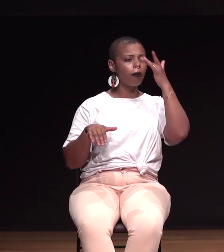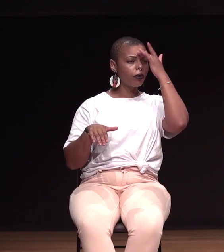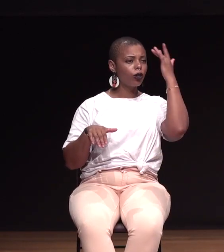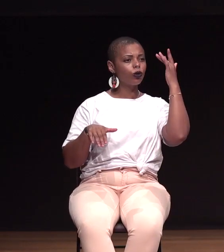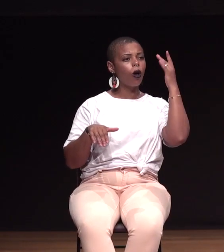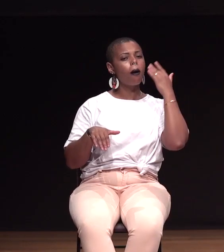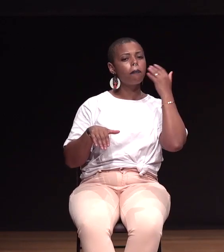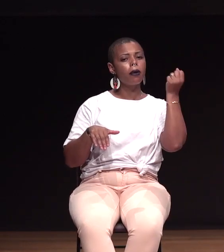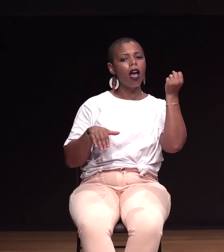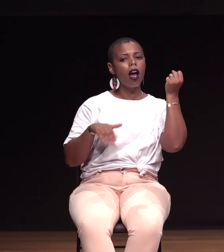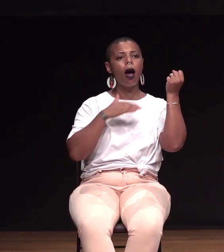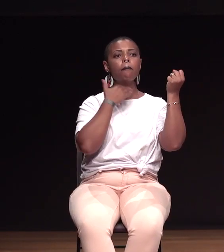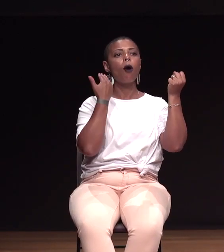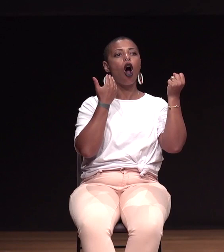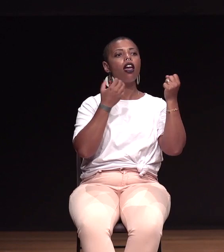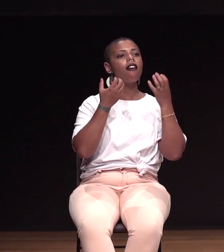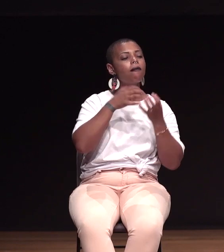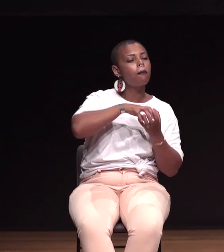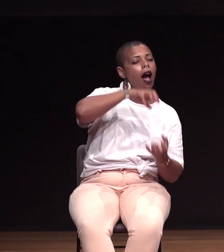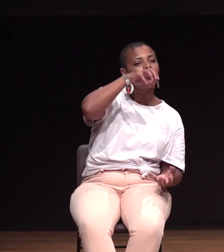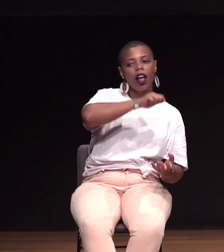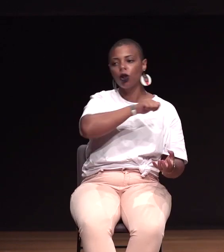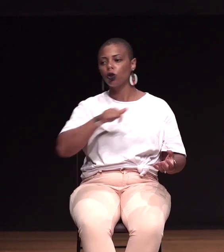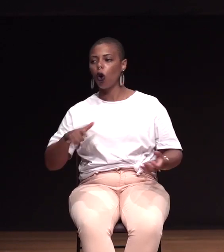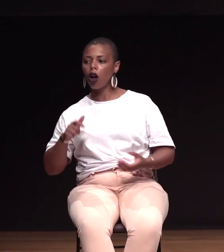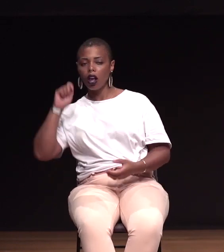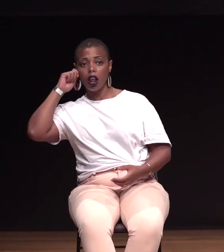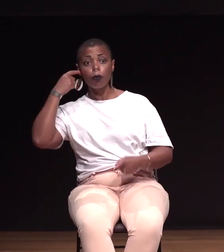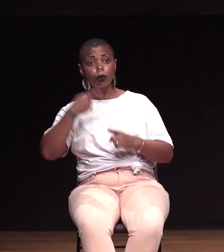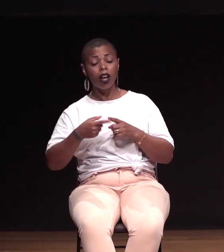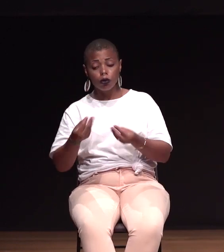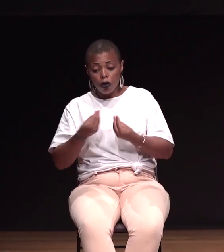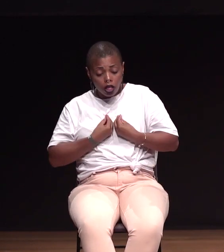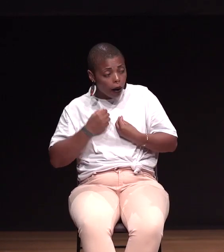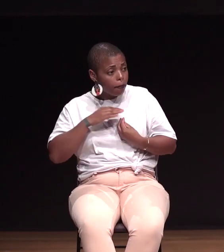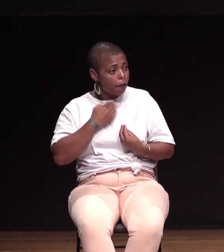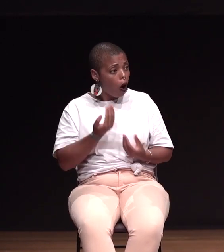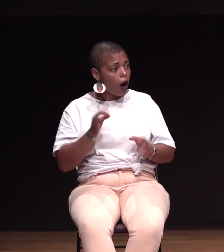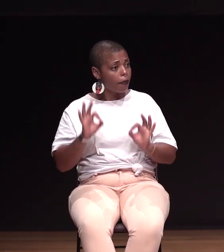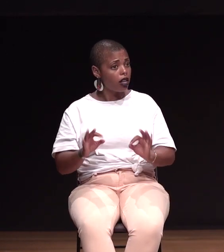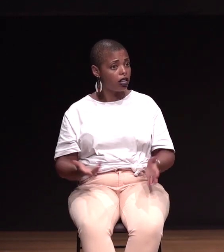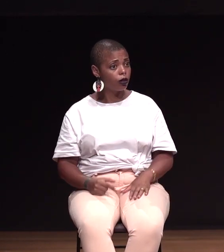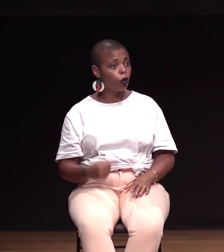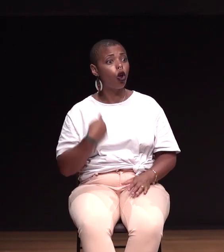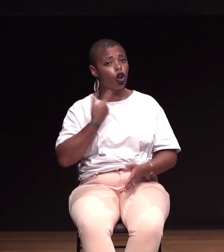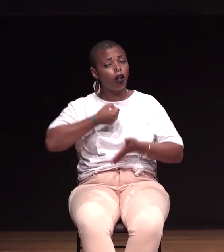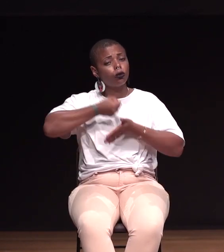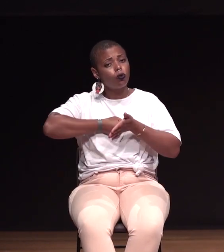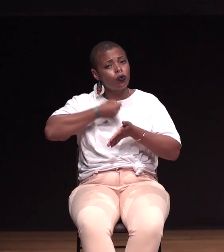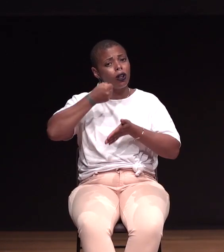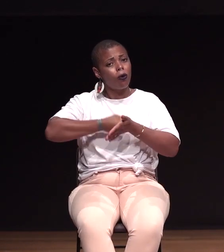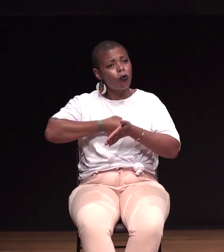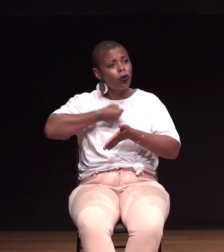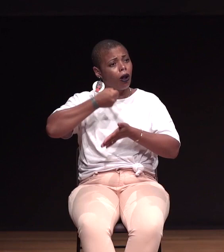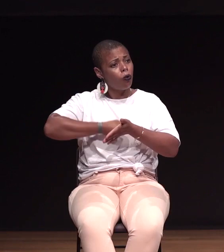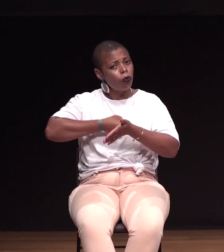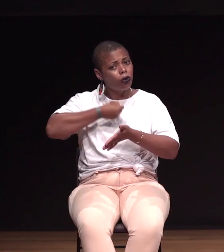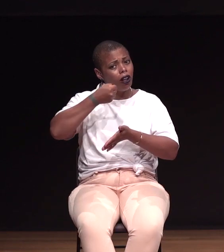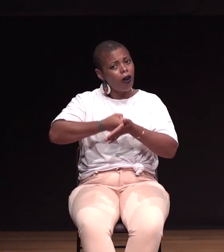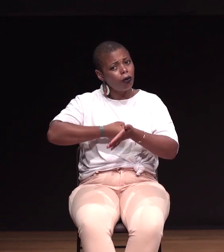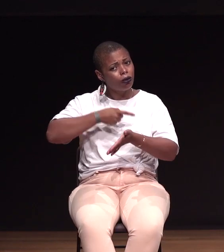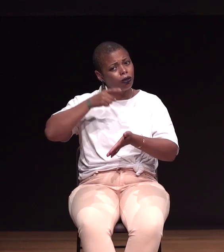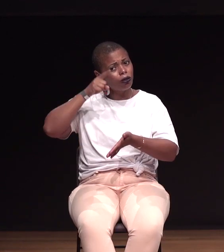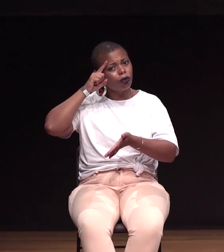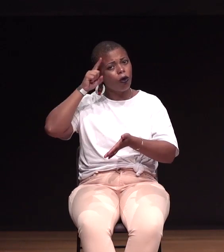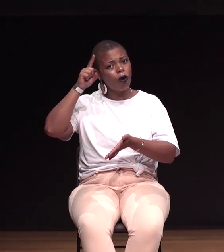Porque isso nos mata cotidianamente. Porque a gente enfrenta isso